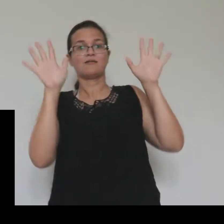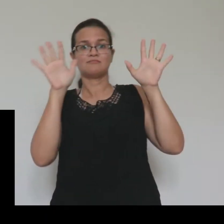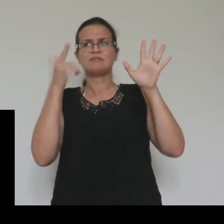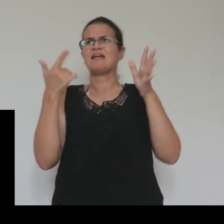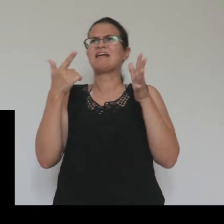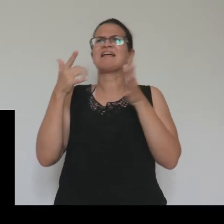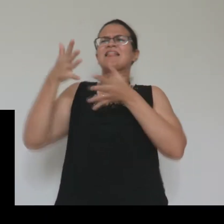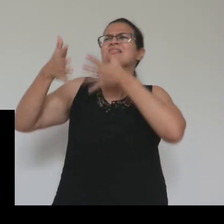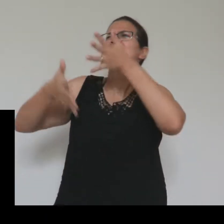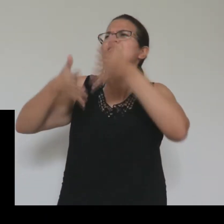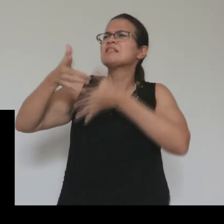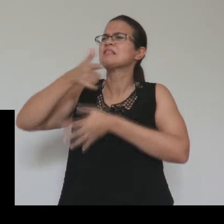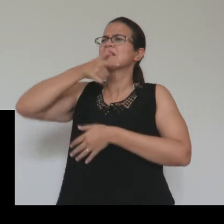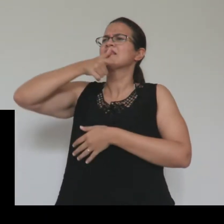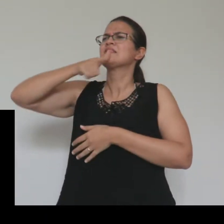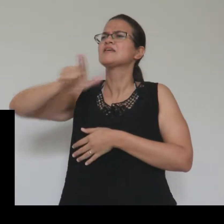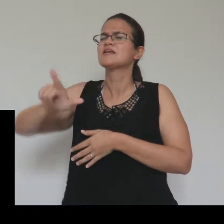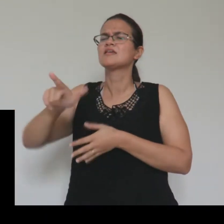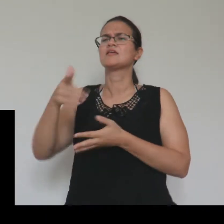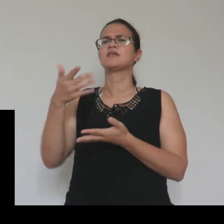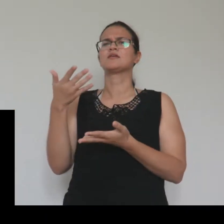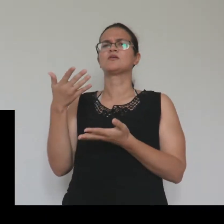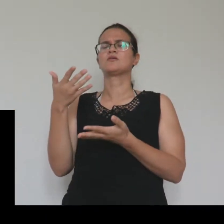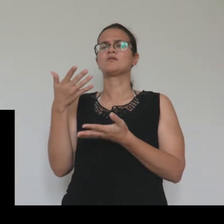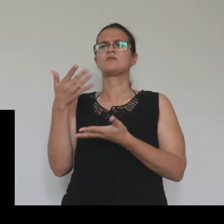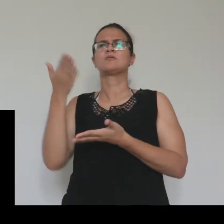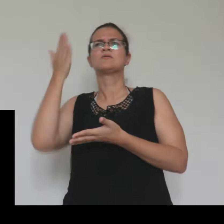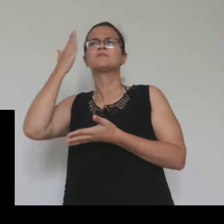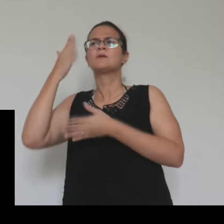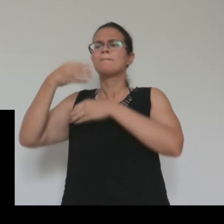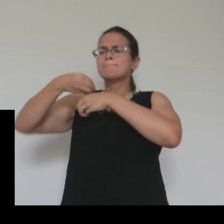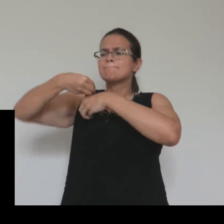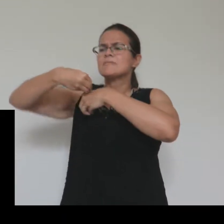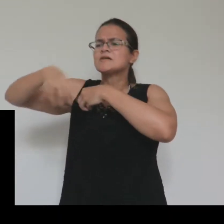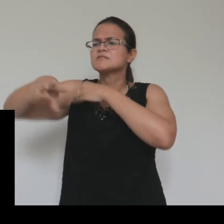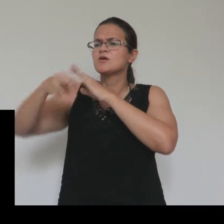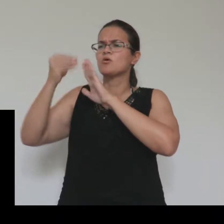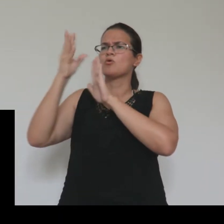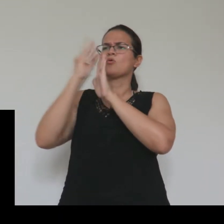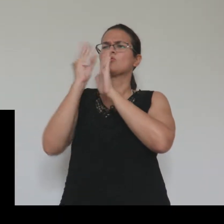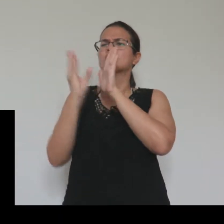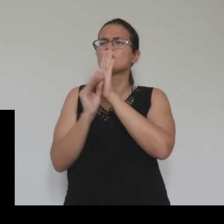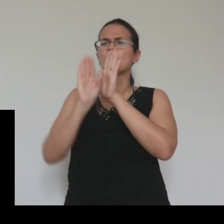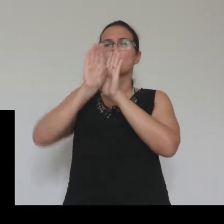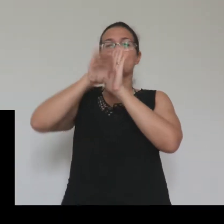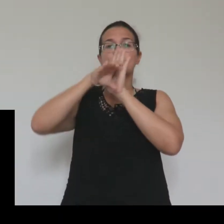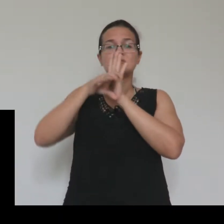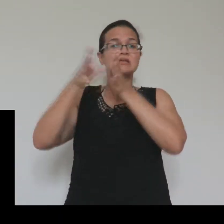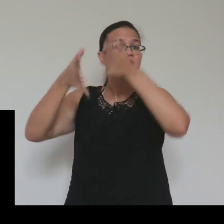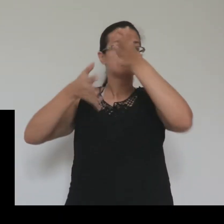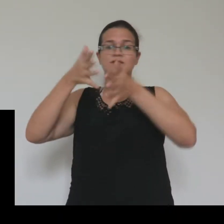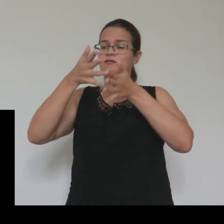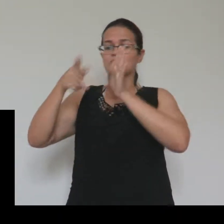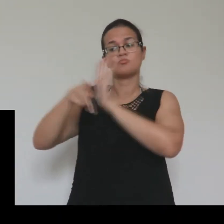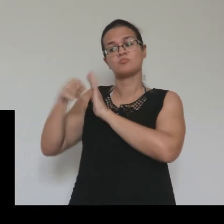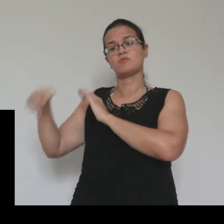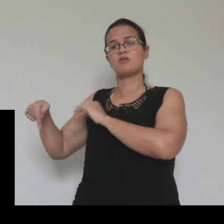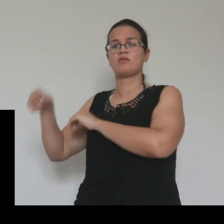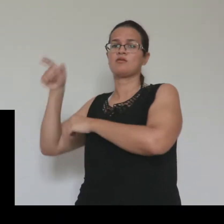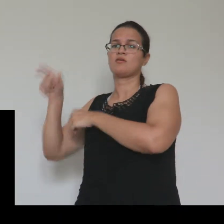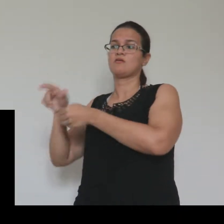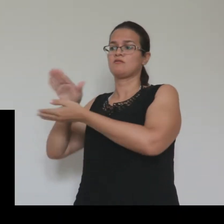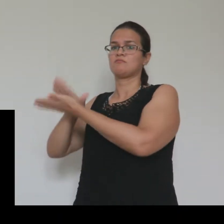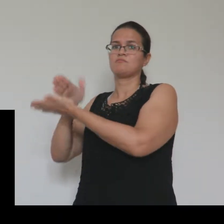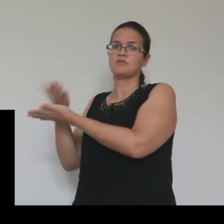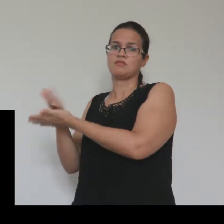língua, da parte de passar o conteúdo, o conceito em língua de sinais, isso cabe ao intérprete,